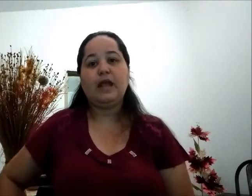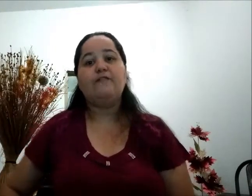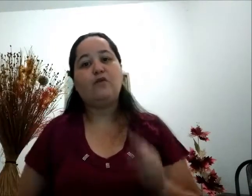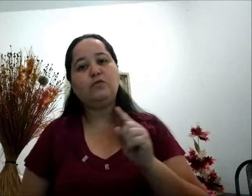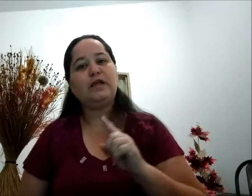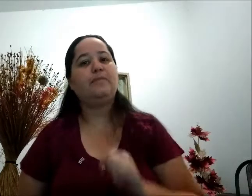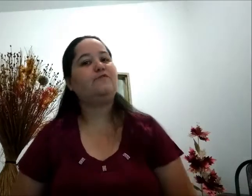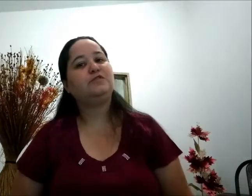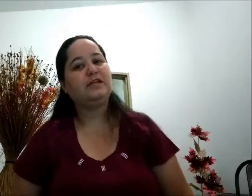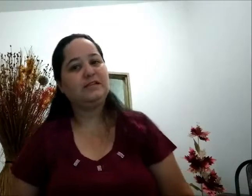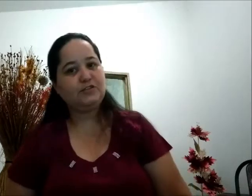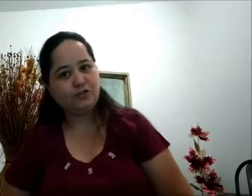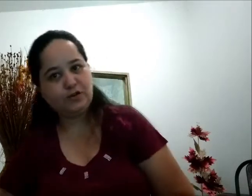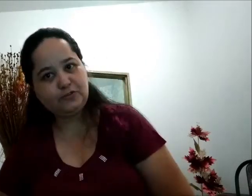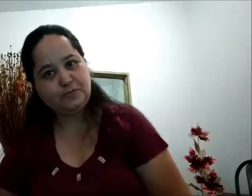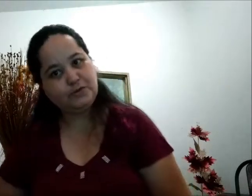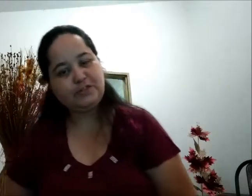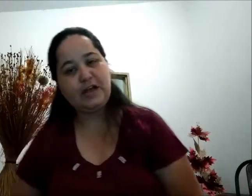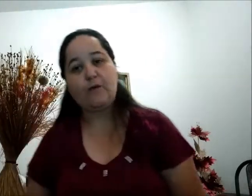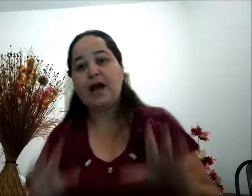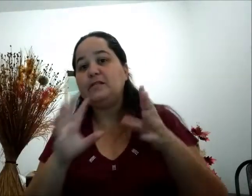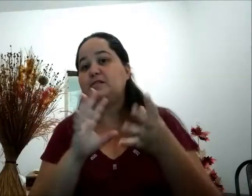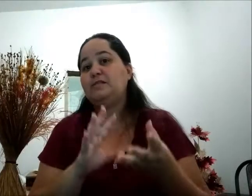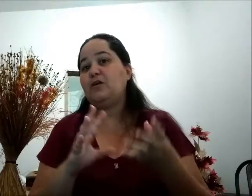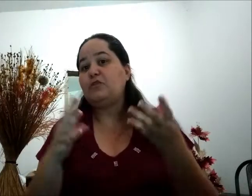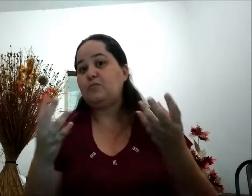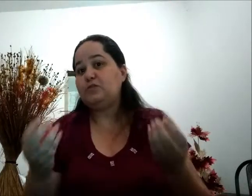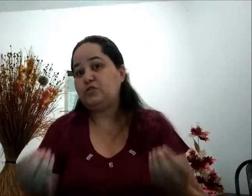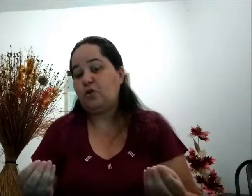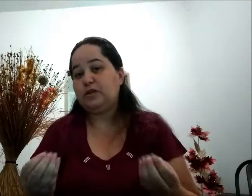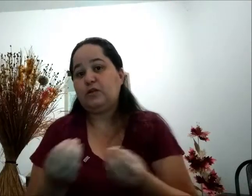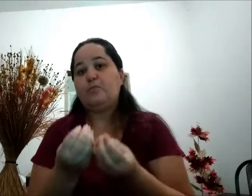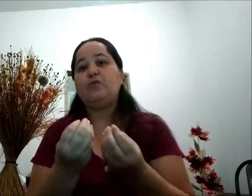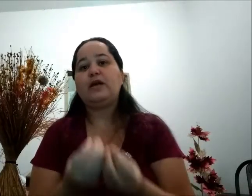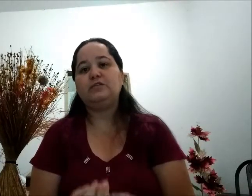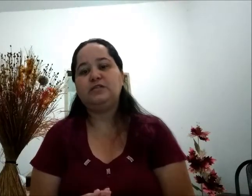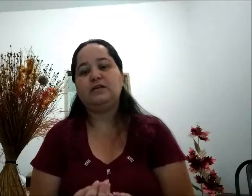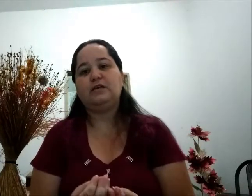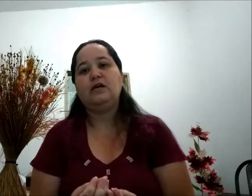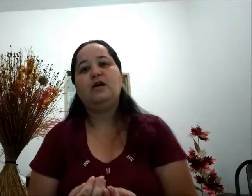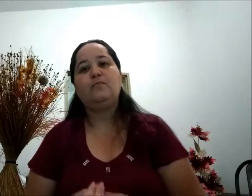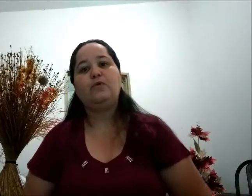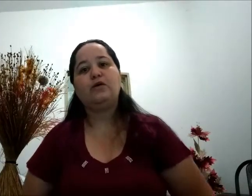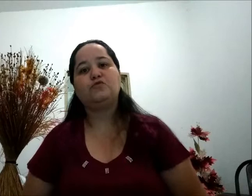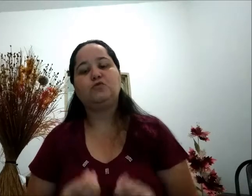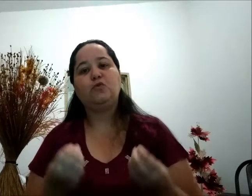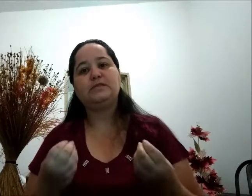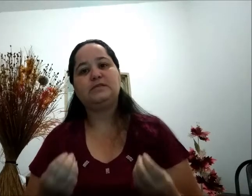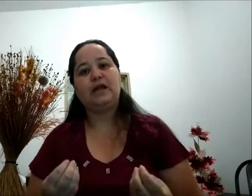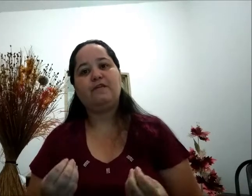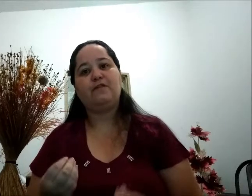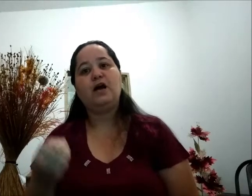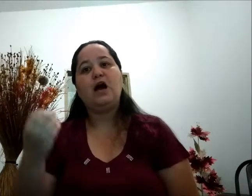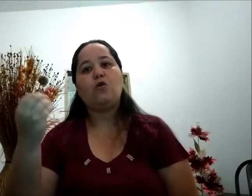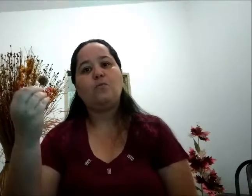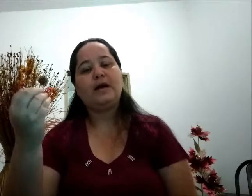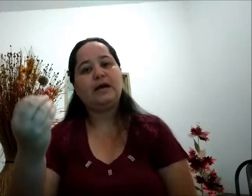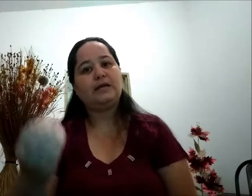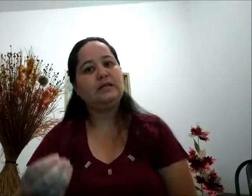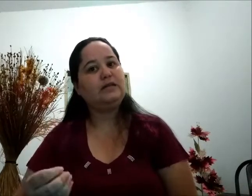Vou contar para vocês a história do meu sinal. Cada sinal tem uma história, tem um porquê de ser. Porque o surdo observa alguma